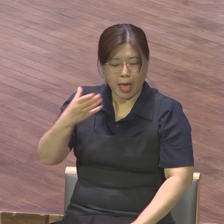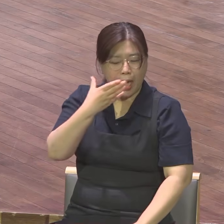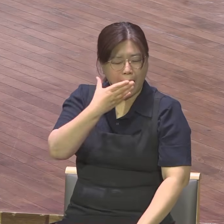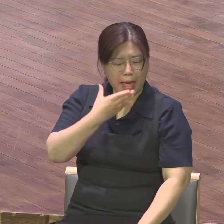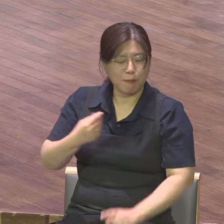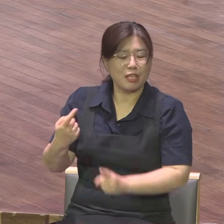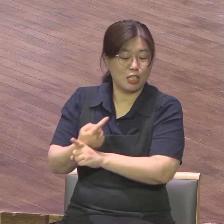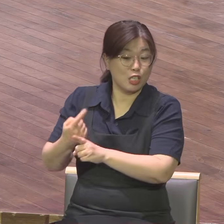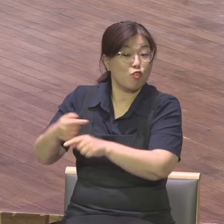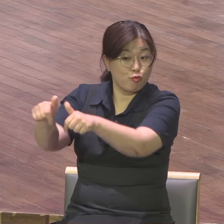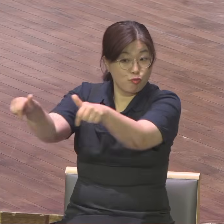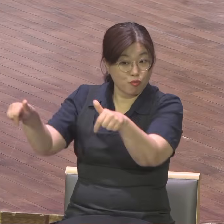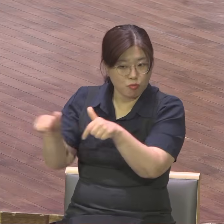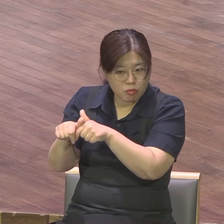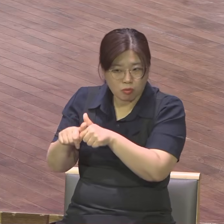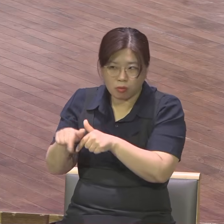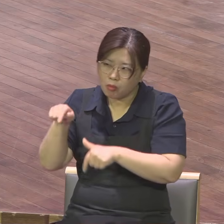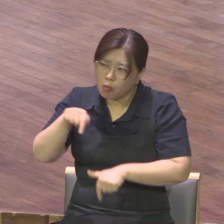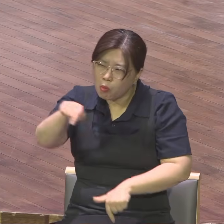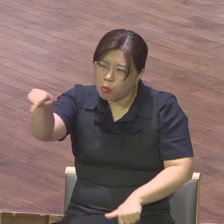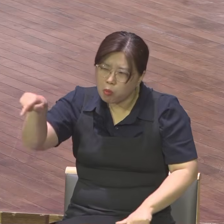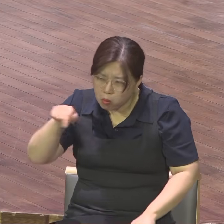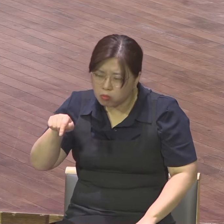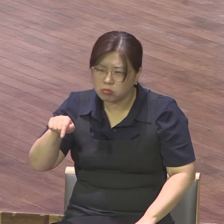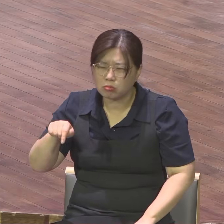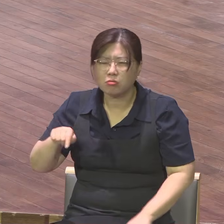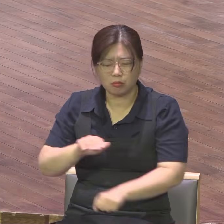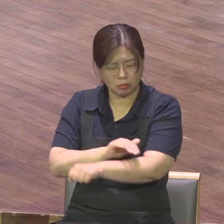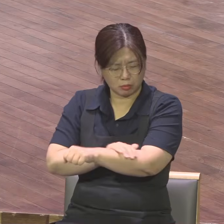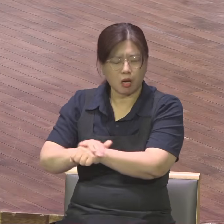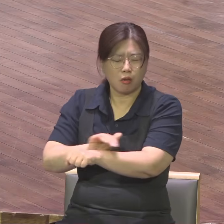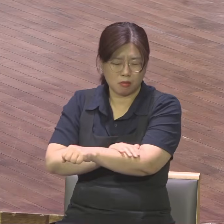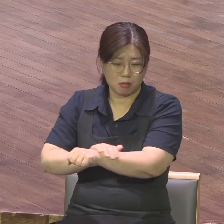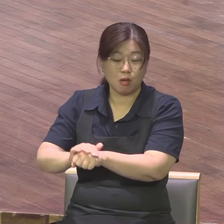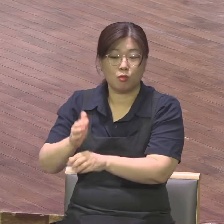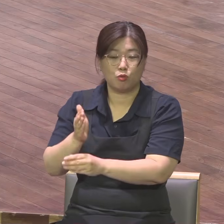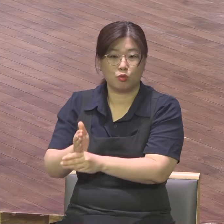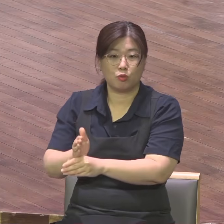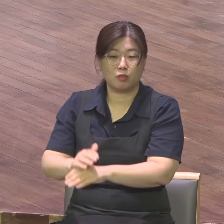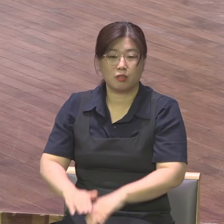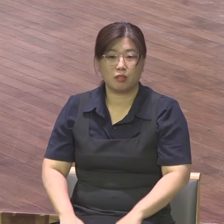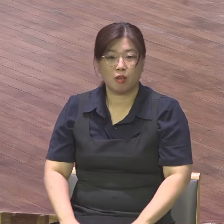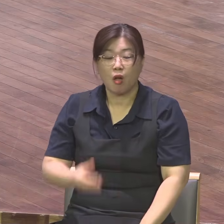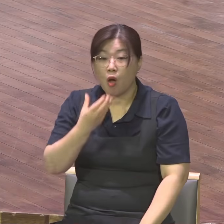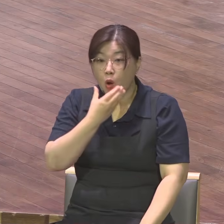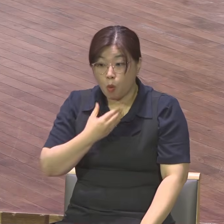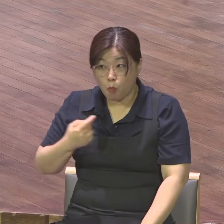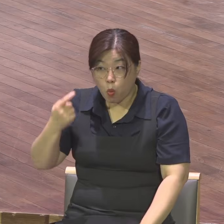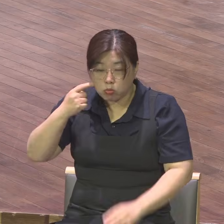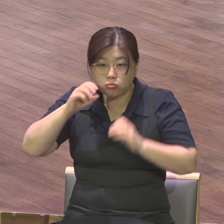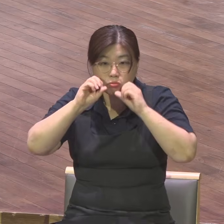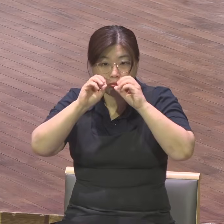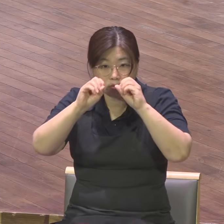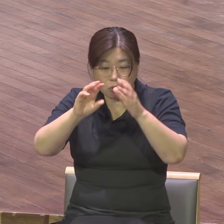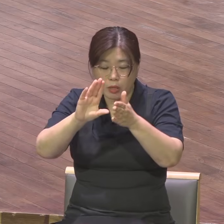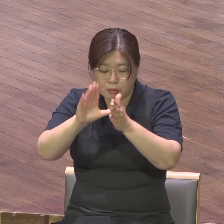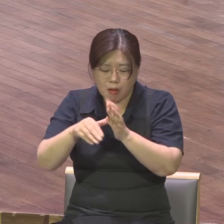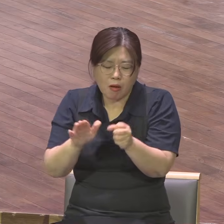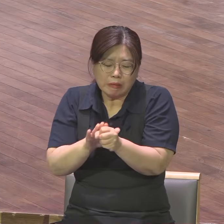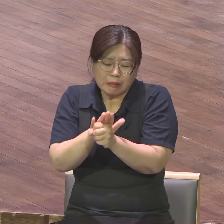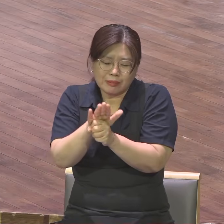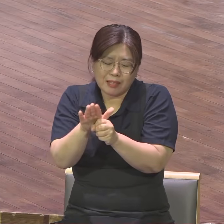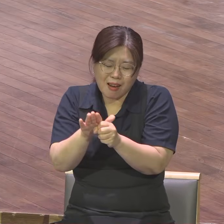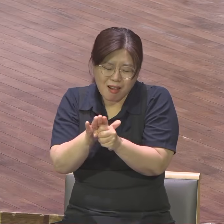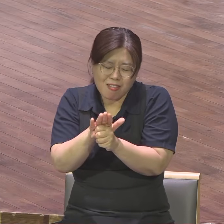해피힐링국 이런 것들 많이 사용하세요. 이 전도하는데, 복음 전하는데 많이 활용할 수